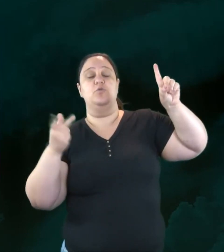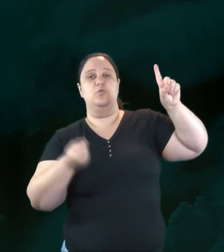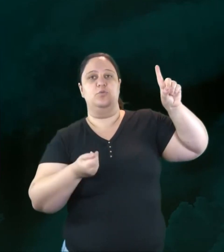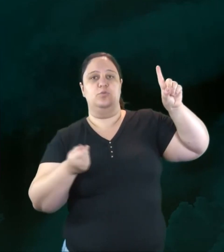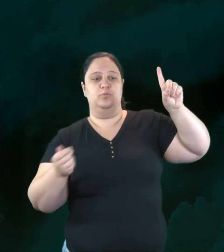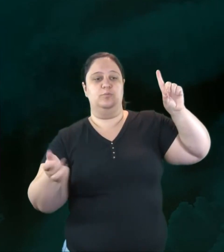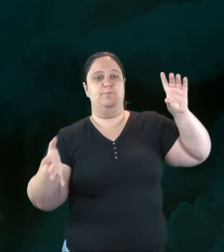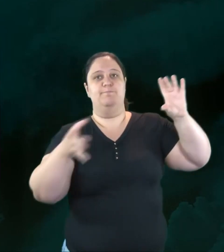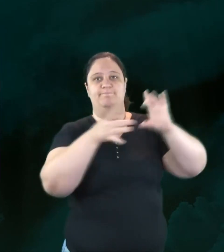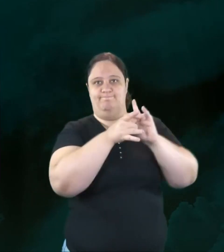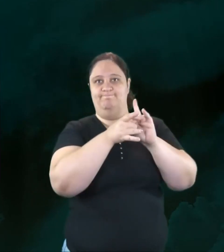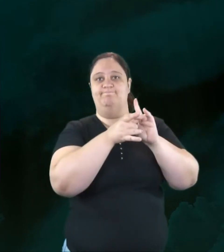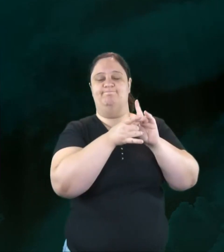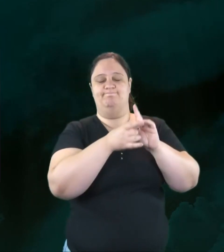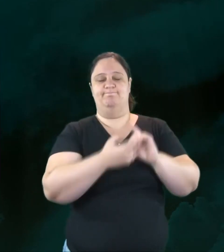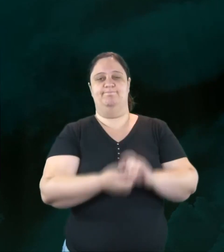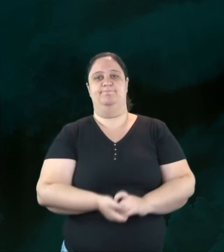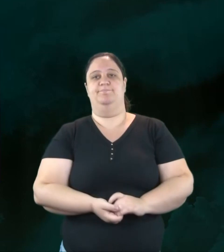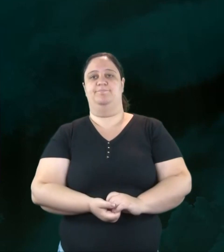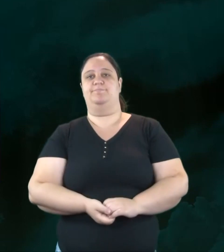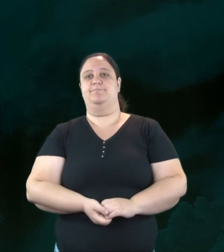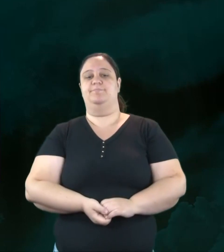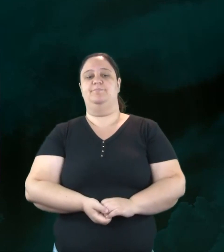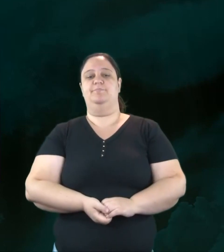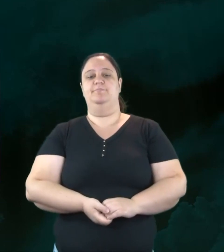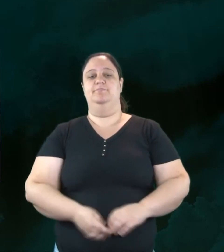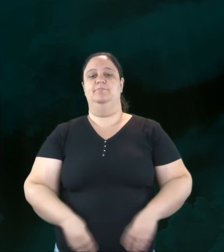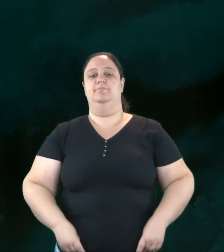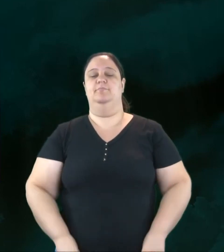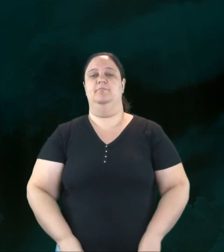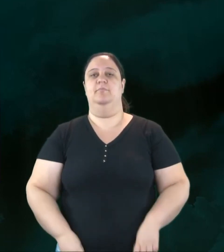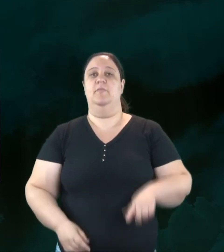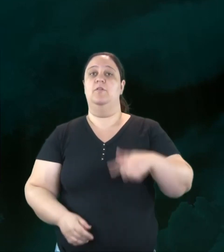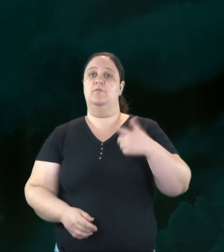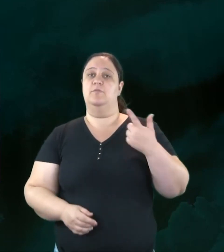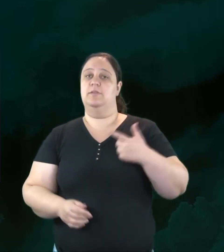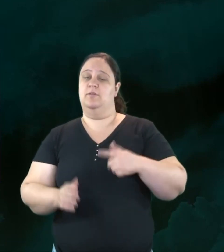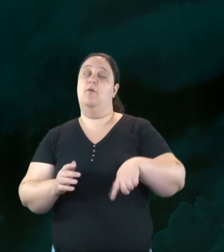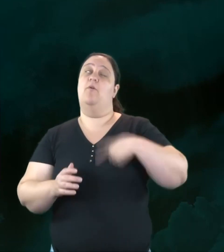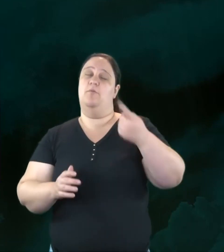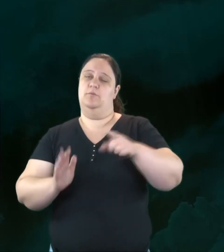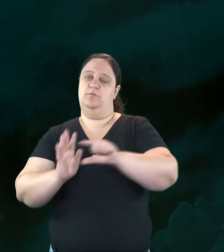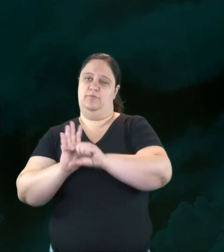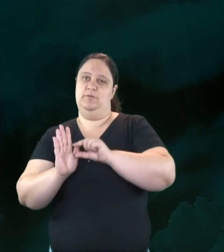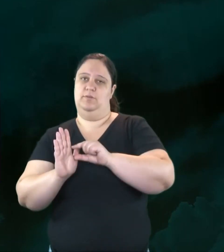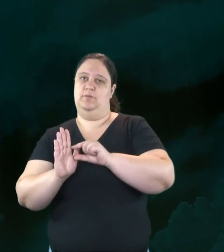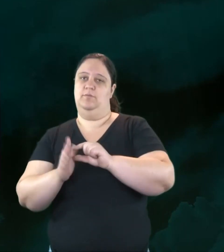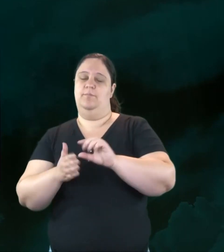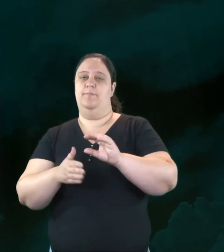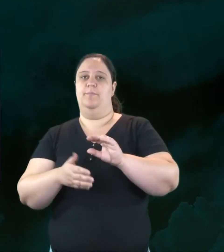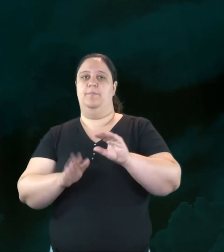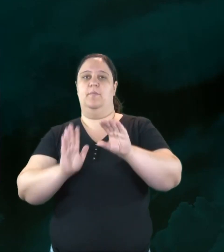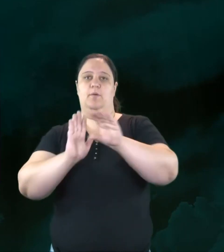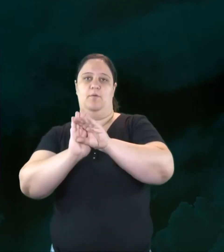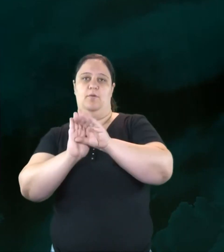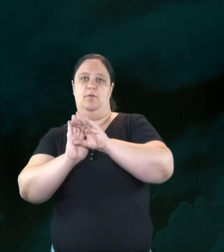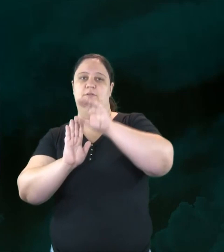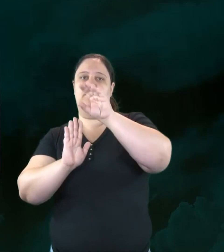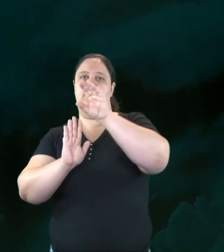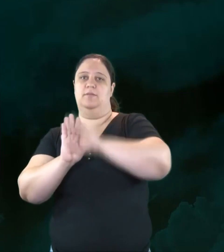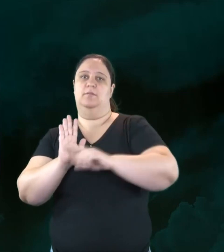Cristo todas as coisas. E outro versículo é Colossenses 1,